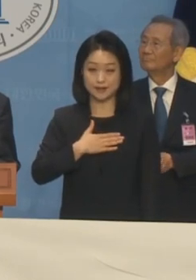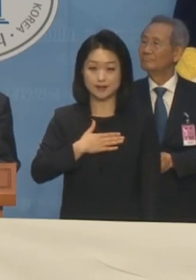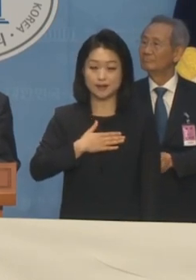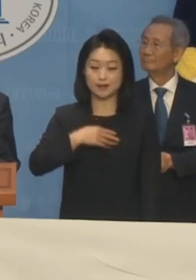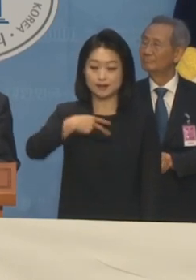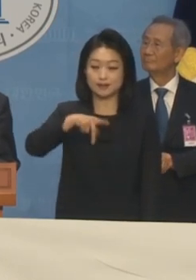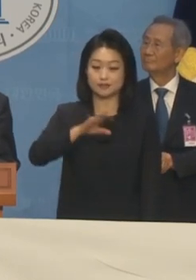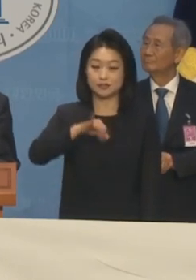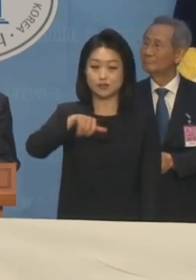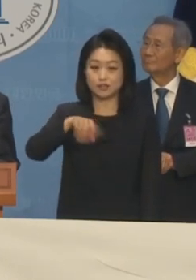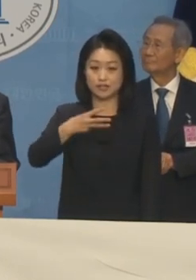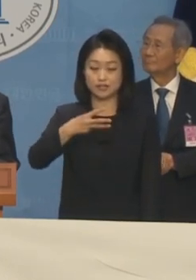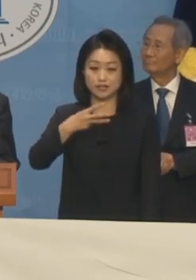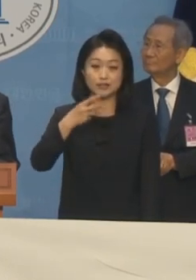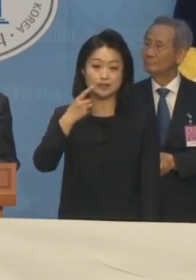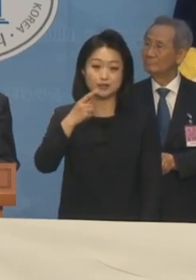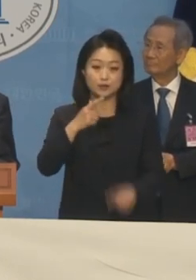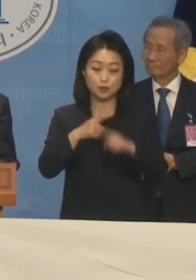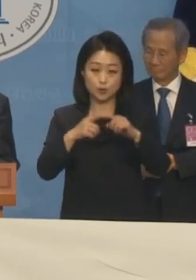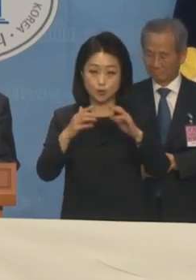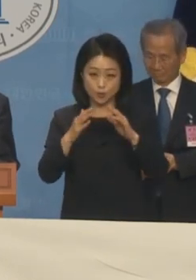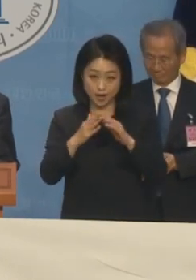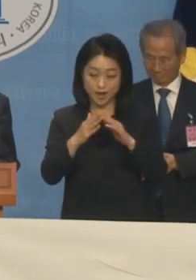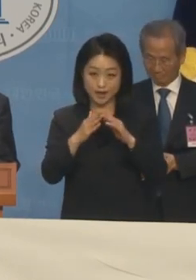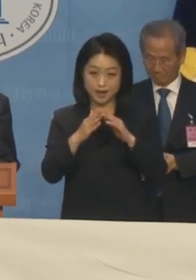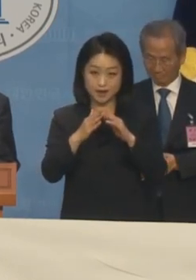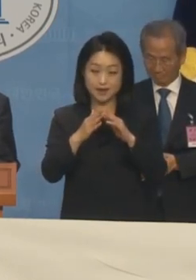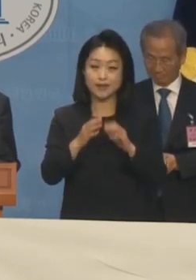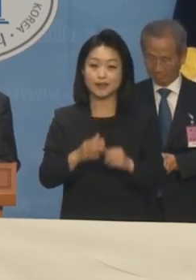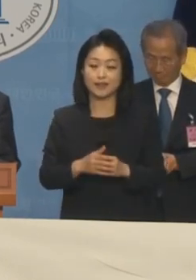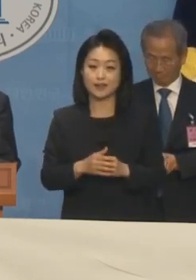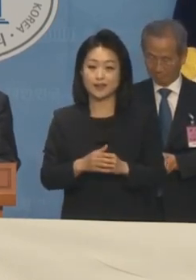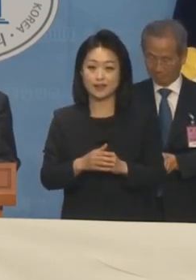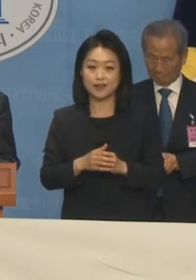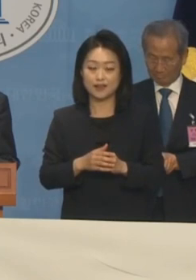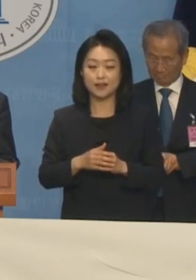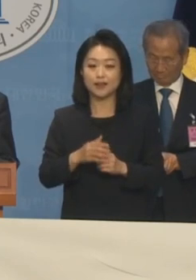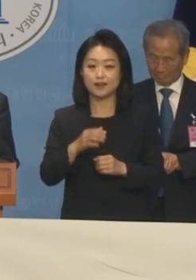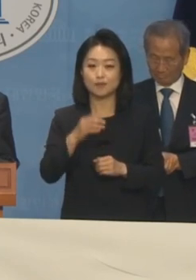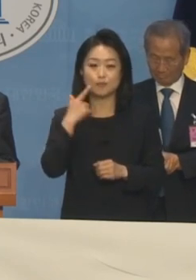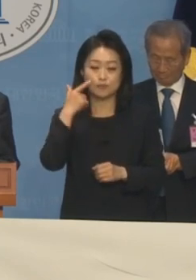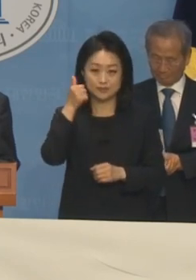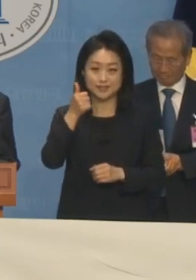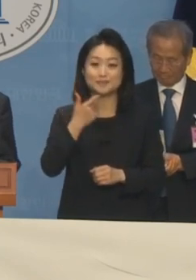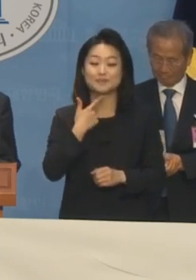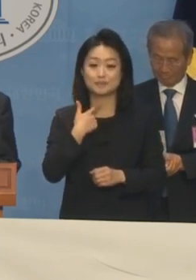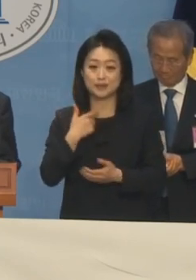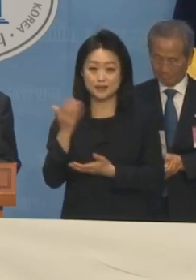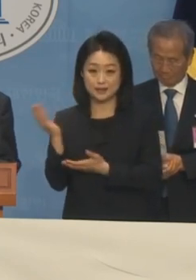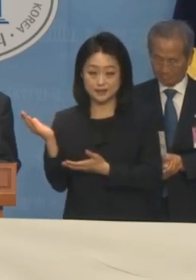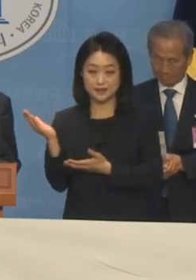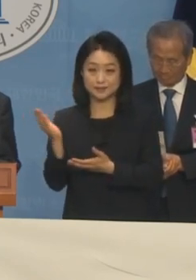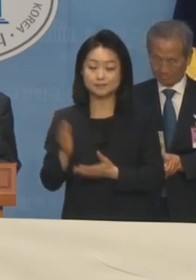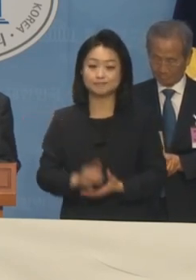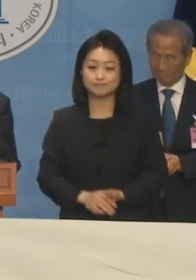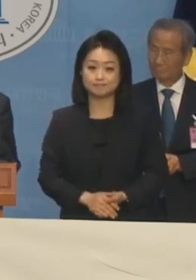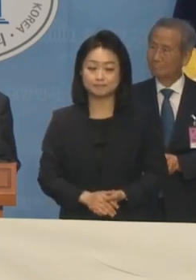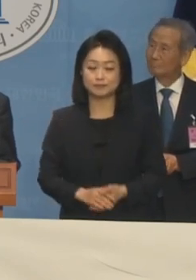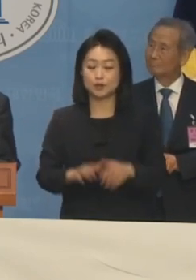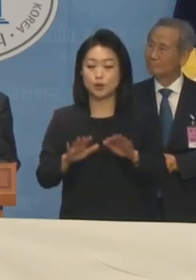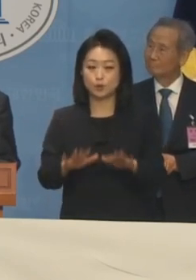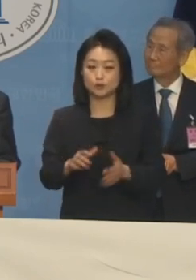성결교회 원로 목사인 조일래입니다. 오늘 존경받는 나라